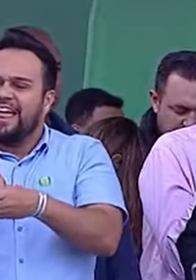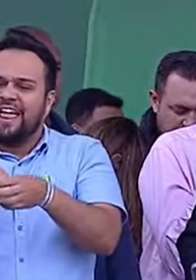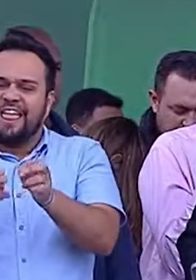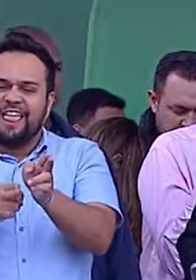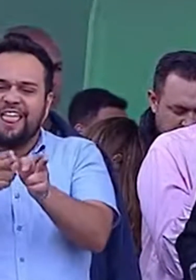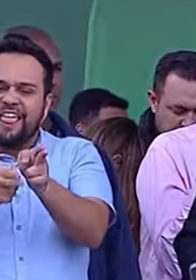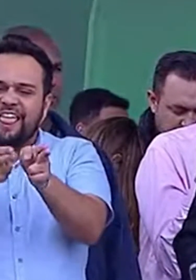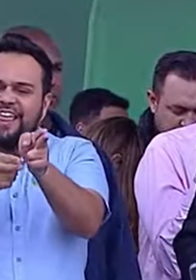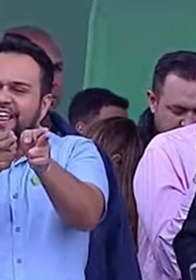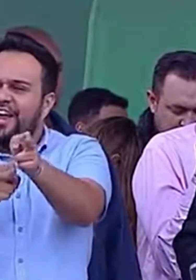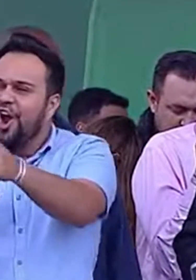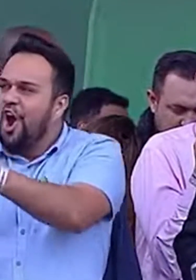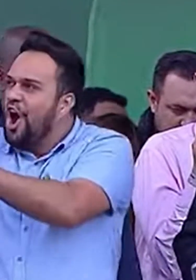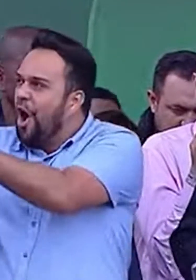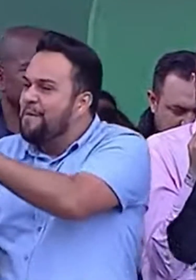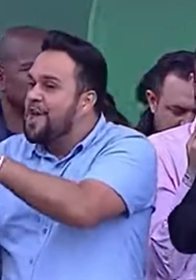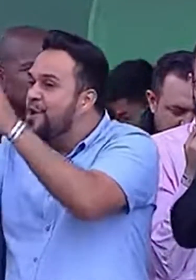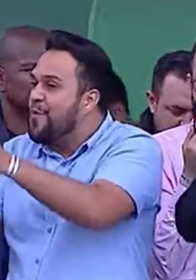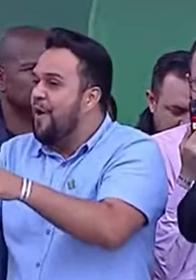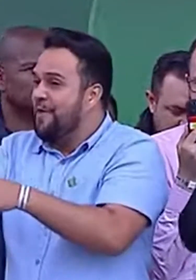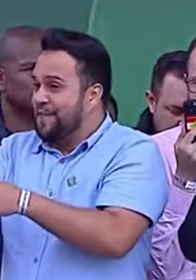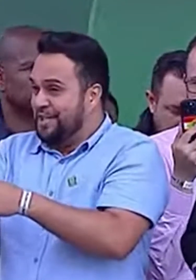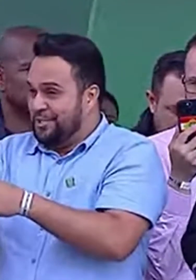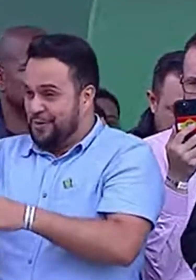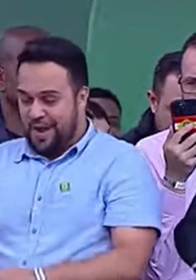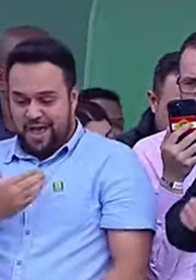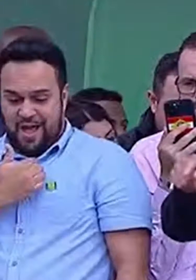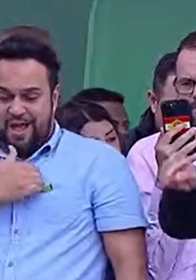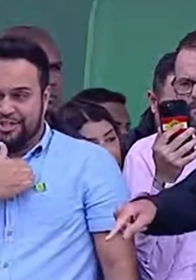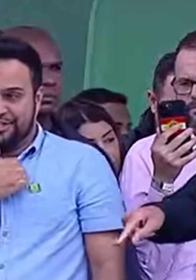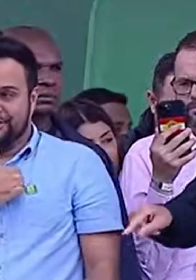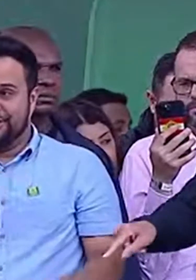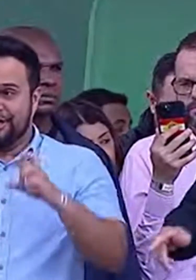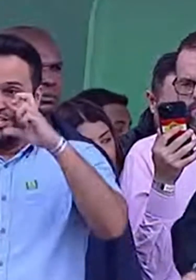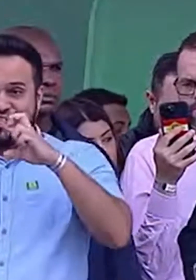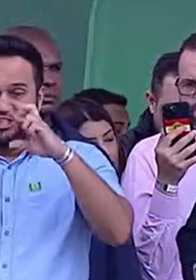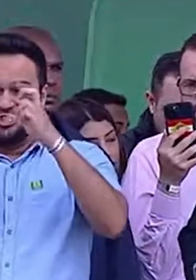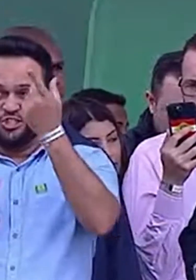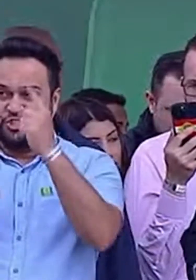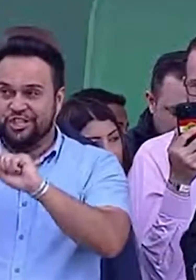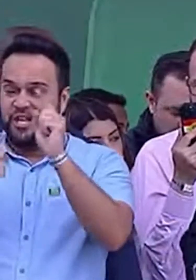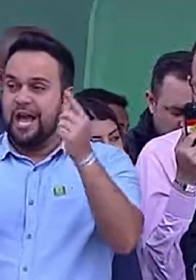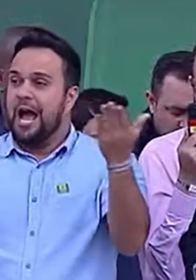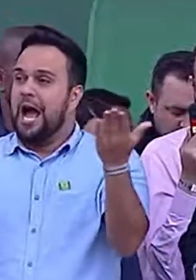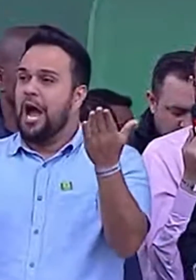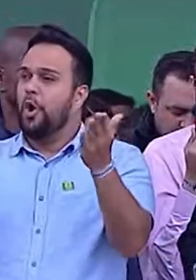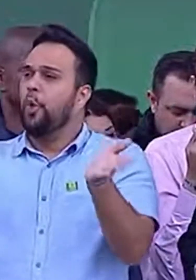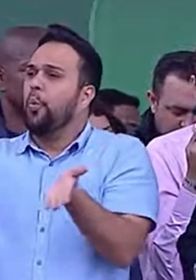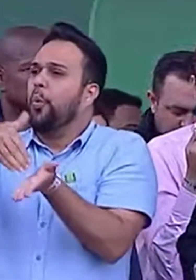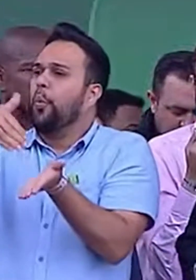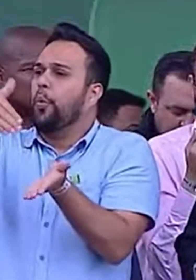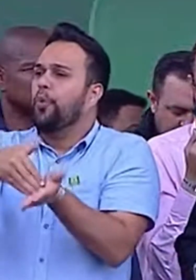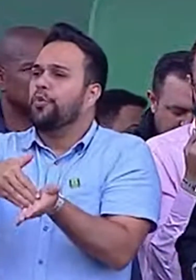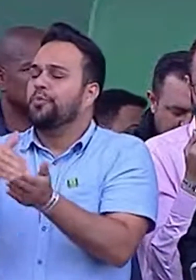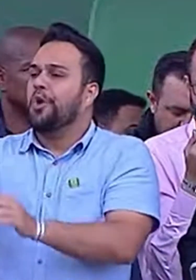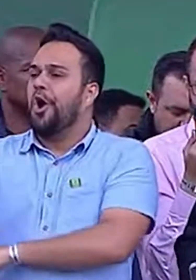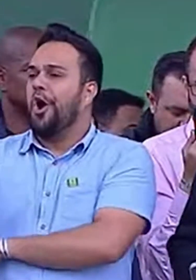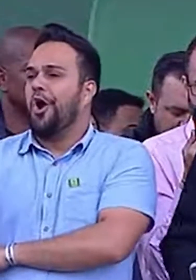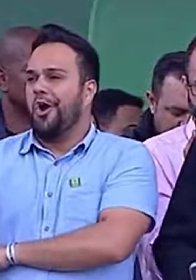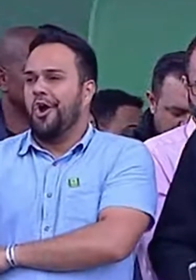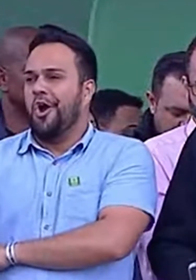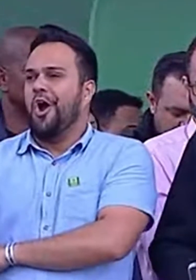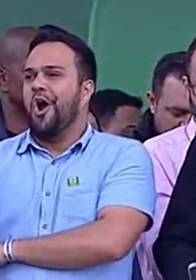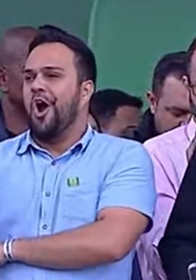começa com a Venezuela passa pela Argentina vai no Chile e agora o penúltimo vagão está sendo a